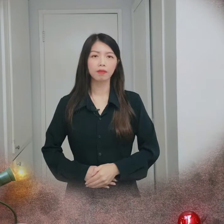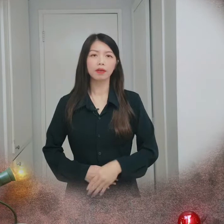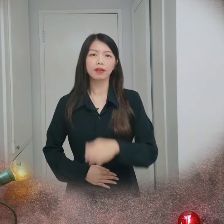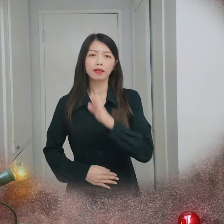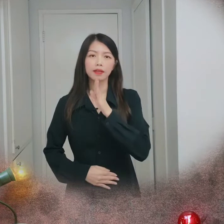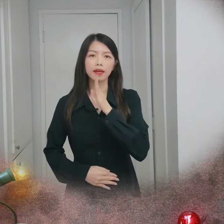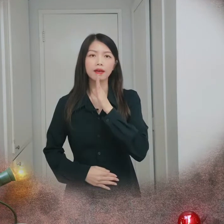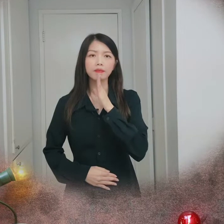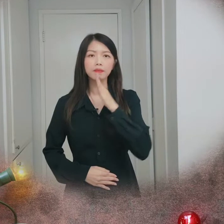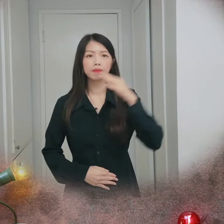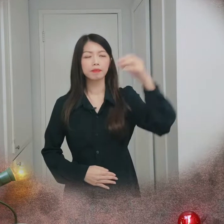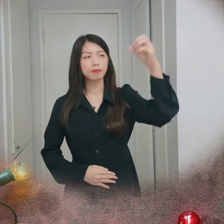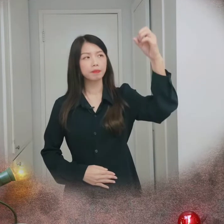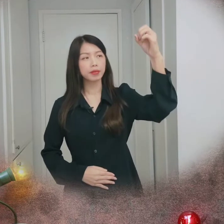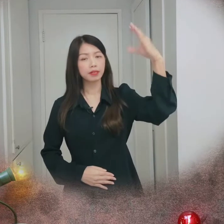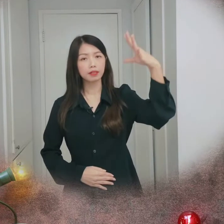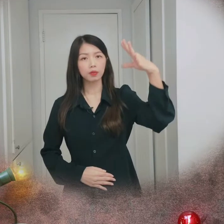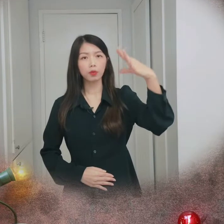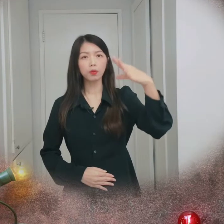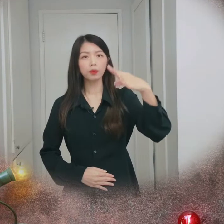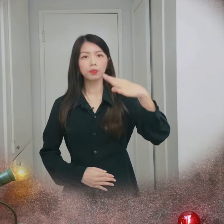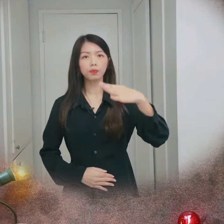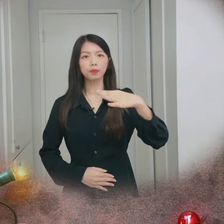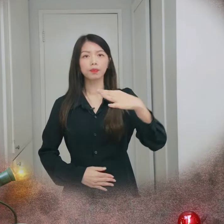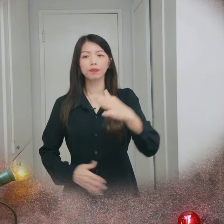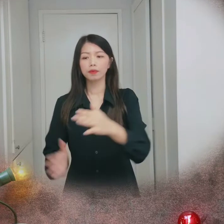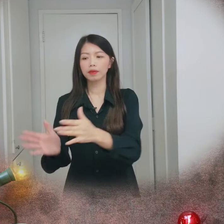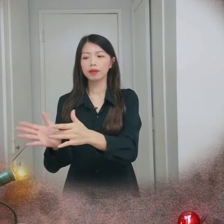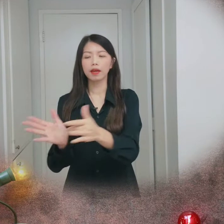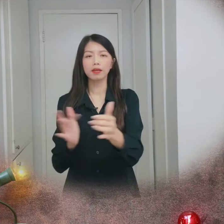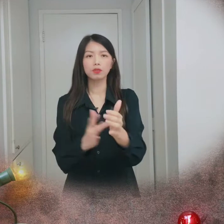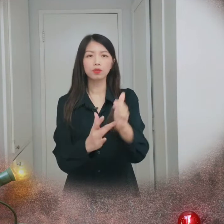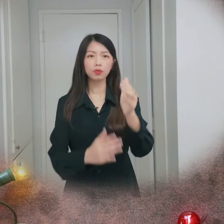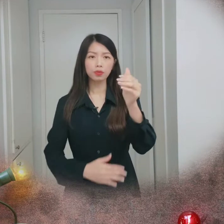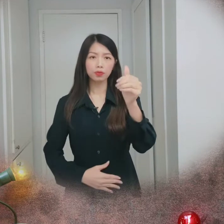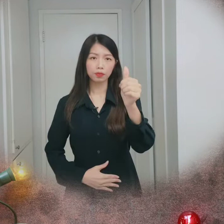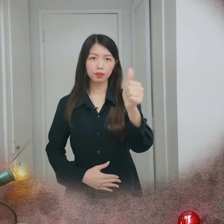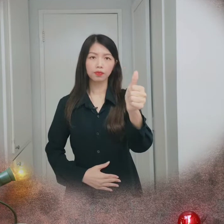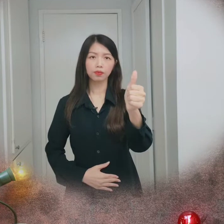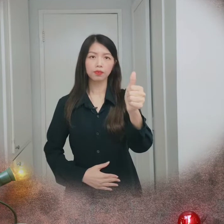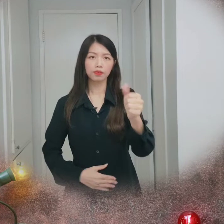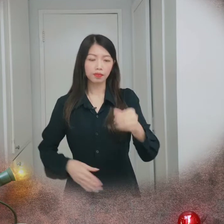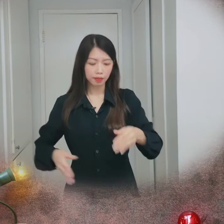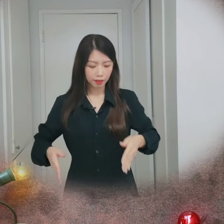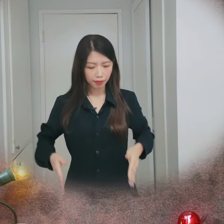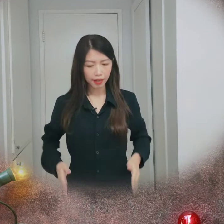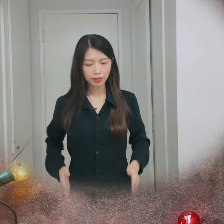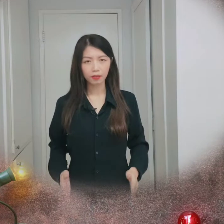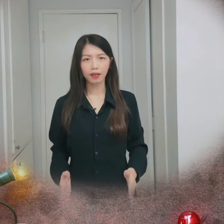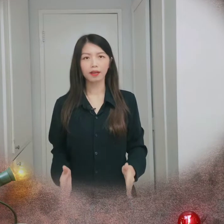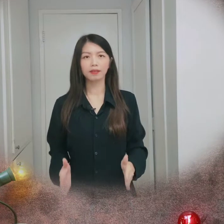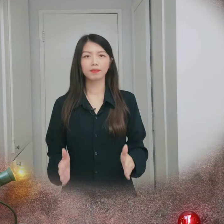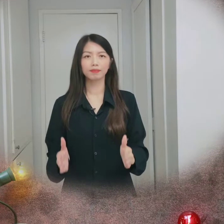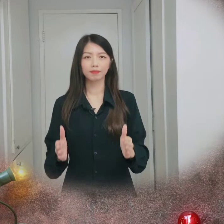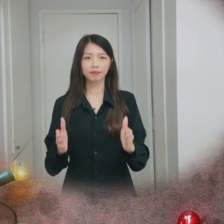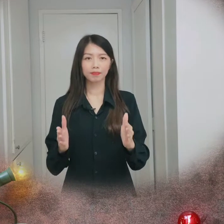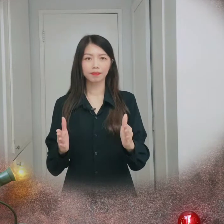문장이죠. 참 빛으로 예수